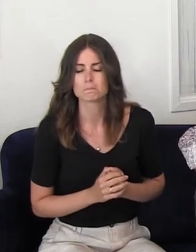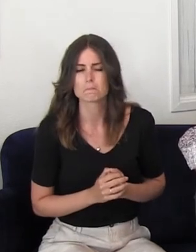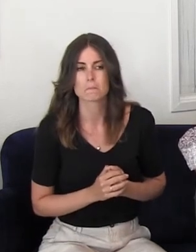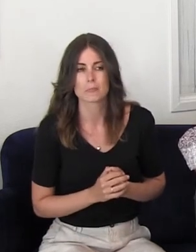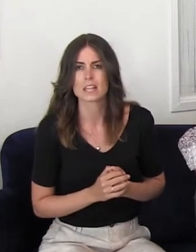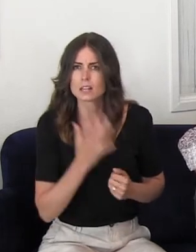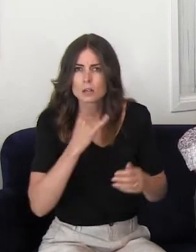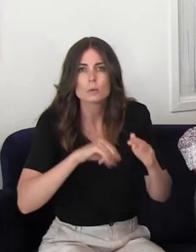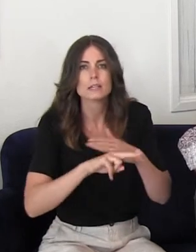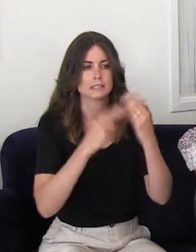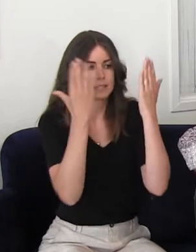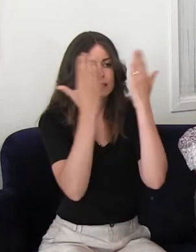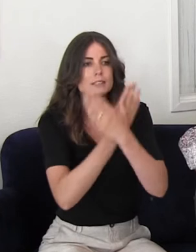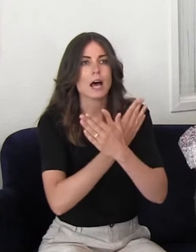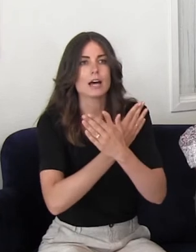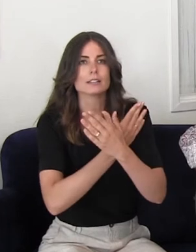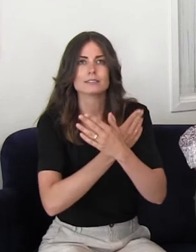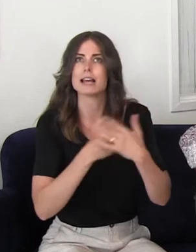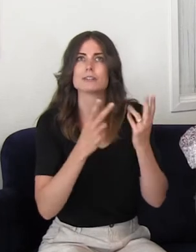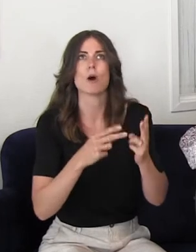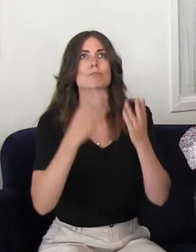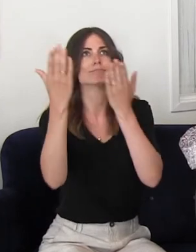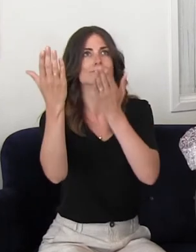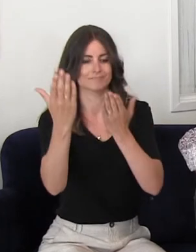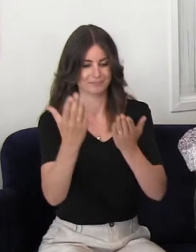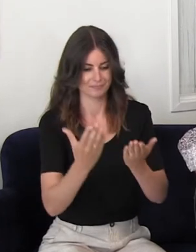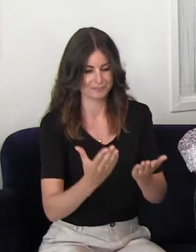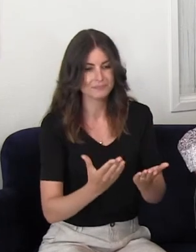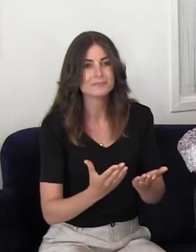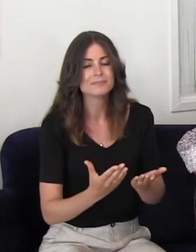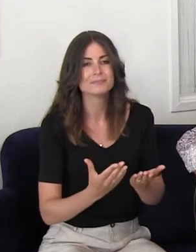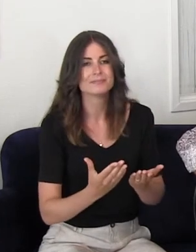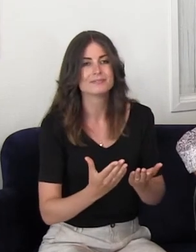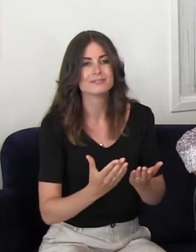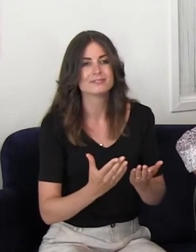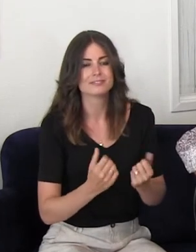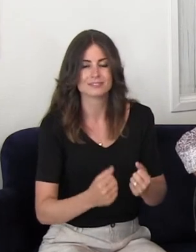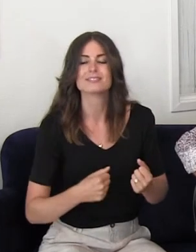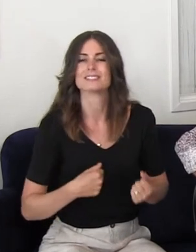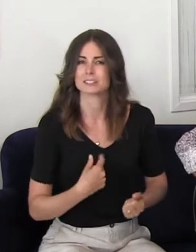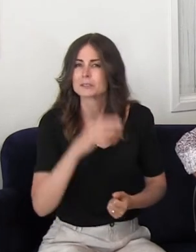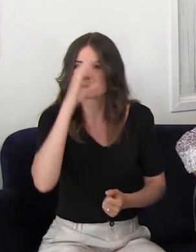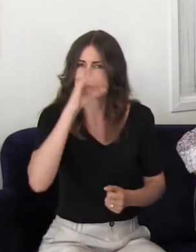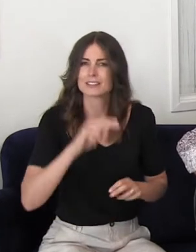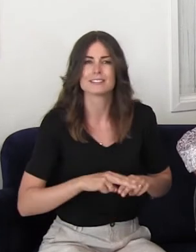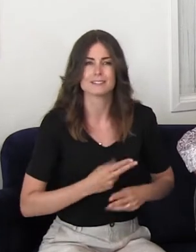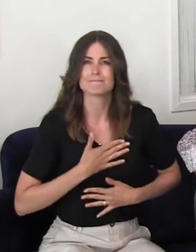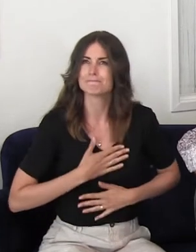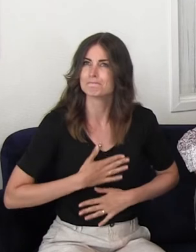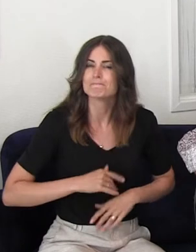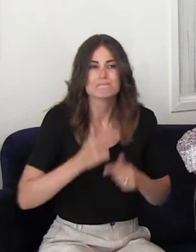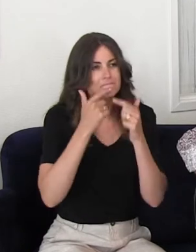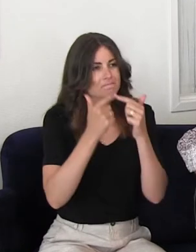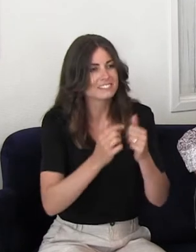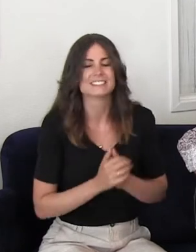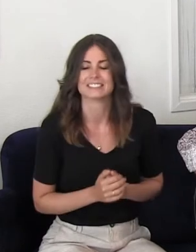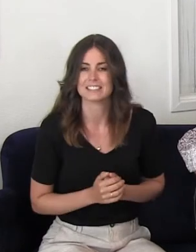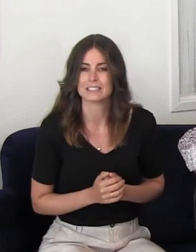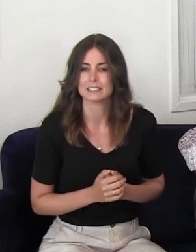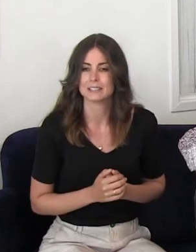En tillflyktsort för natten, så som från himlen sänd. Och luffars tacksamhet är stor.